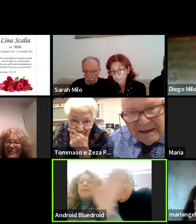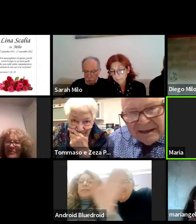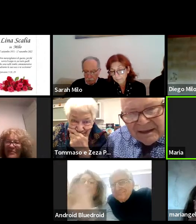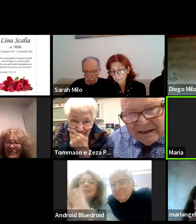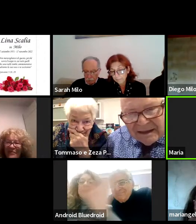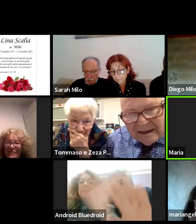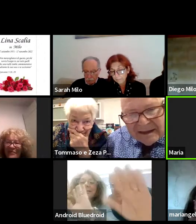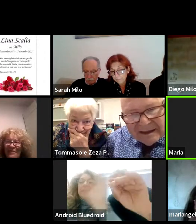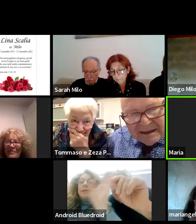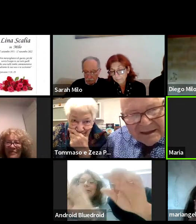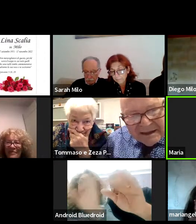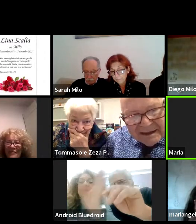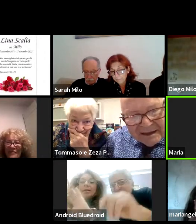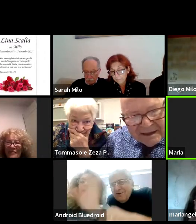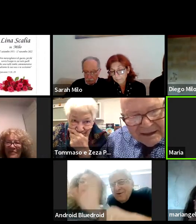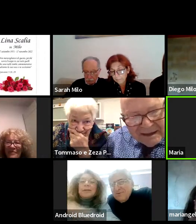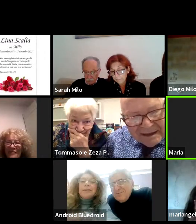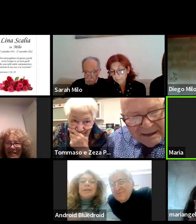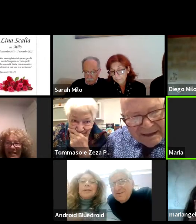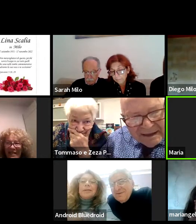ciao Ciao